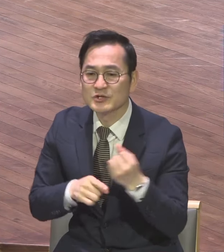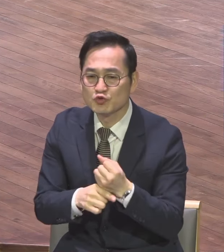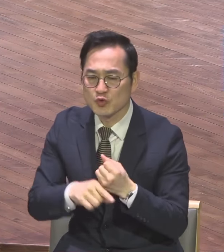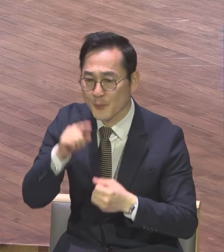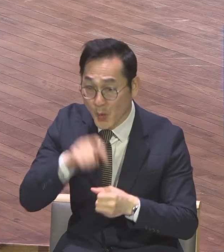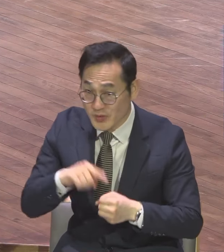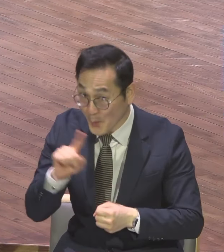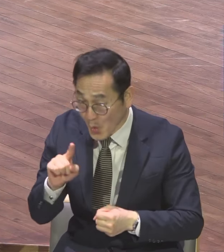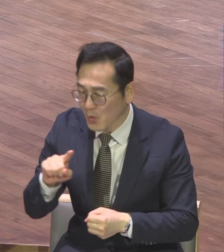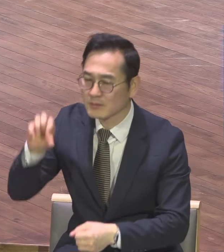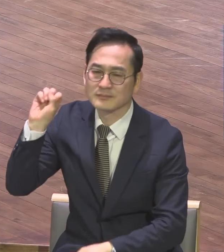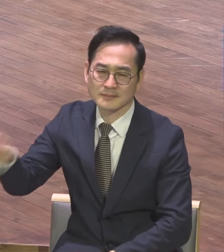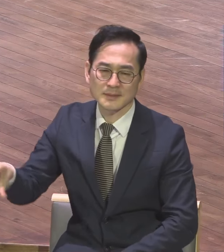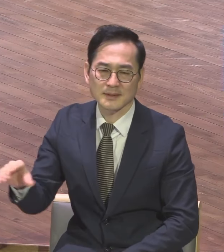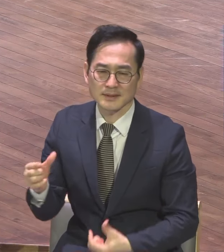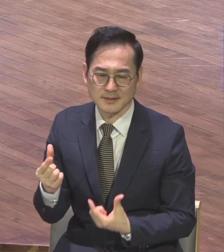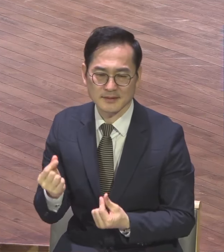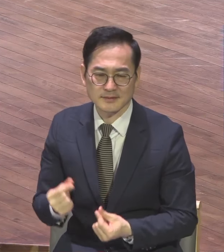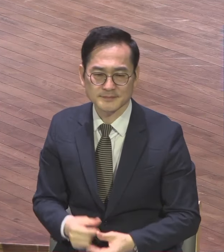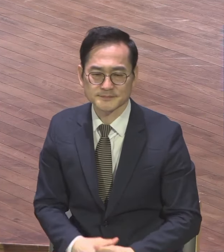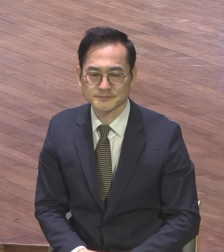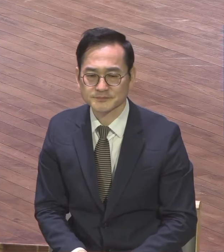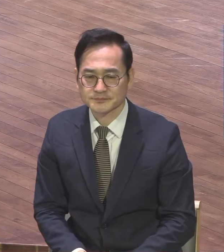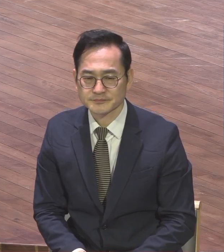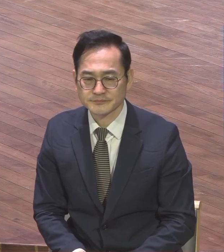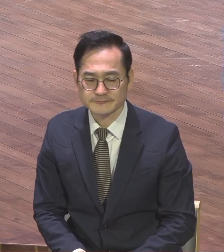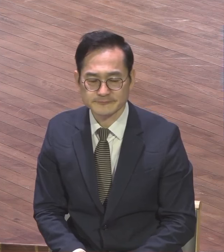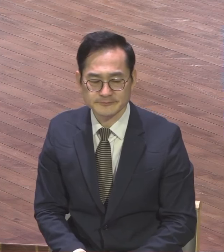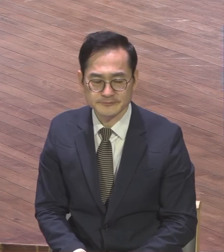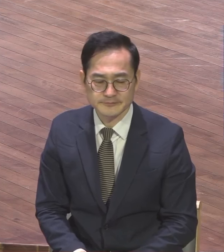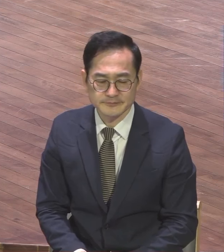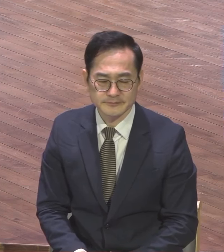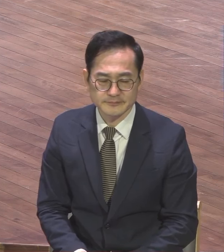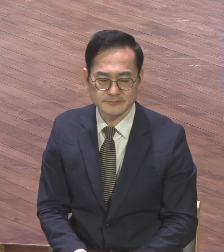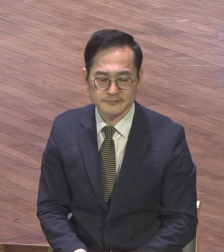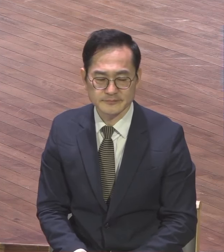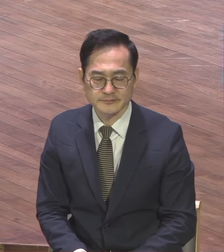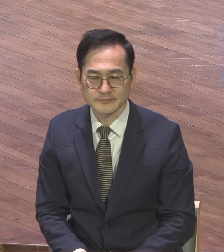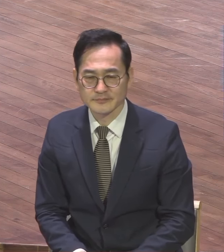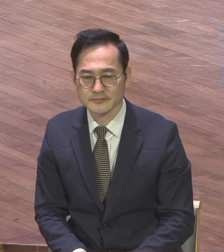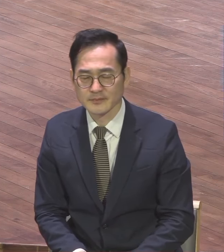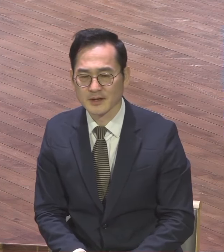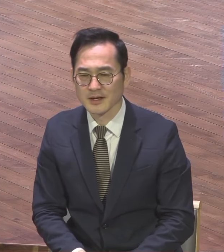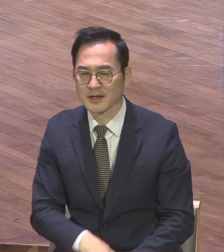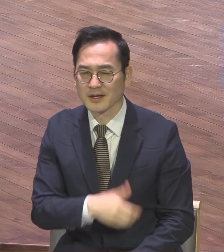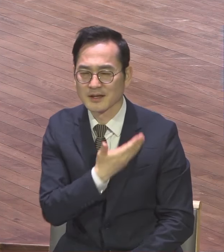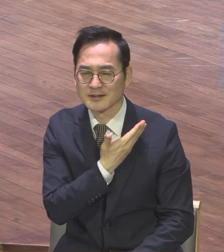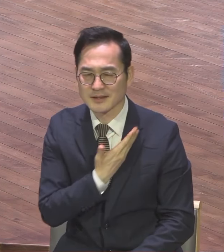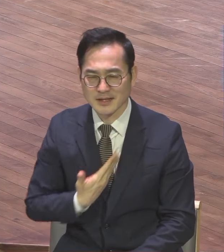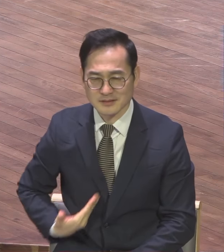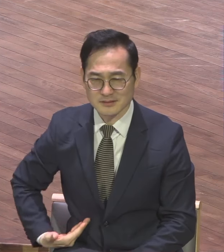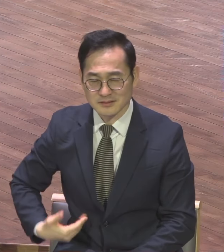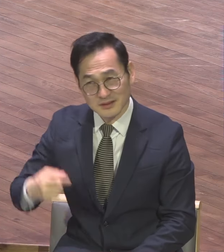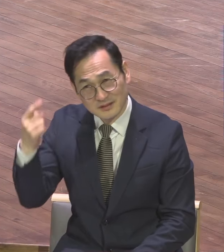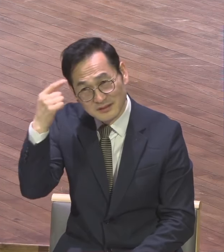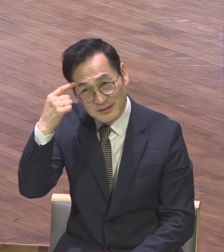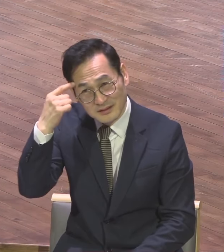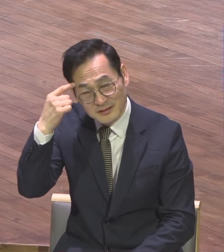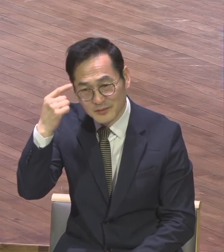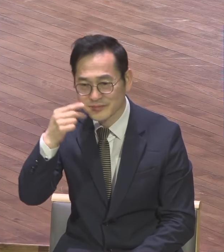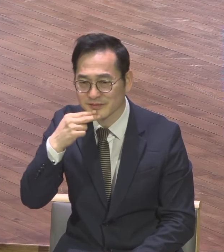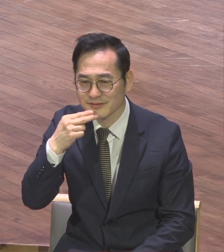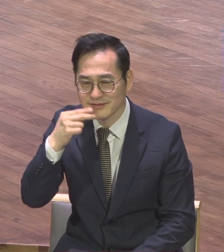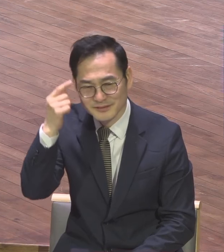강조하고 있습니다. 그런데 얼마 지났다고 제자들은 전혀 또 생각이 없어요. 어떻게